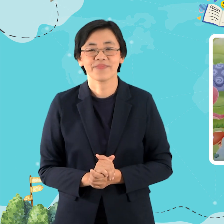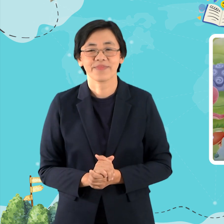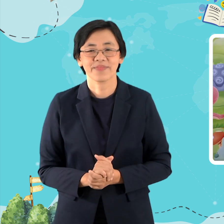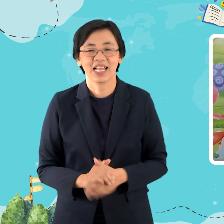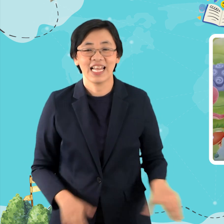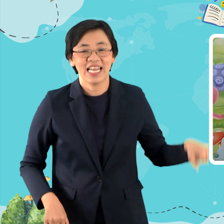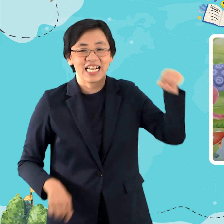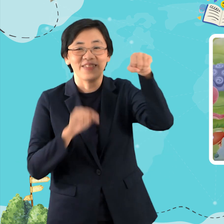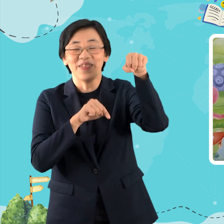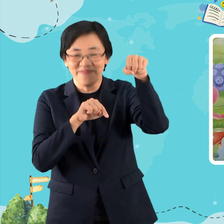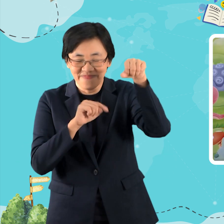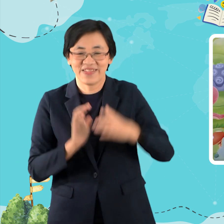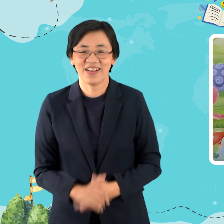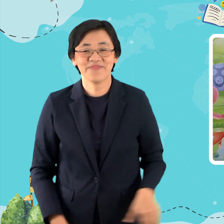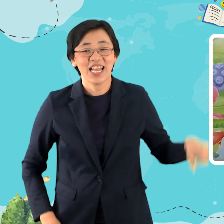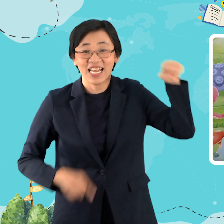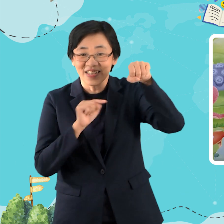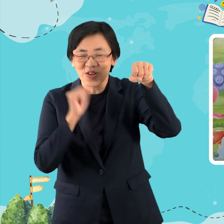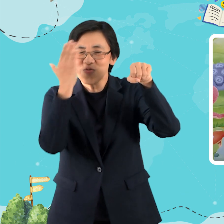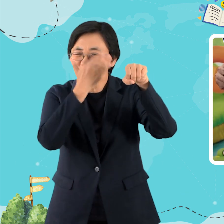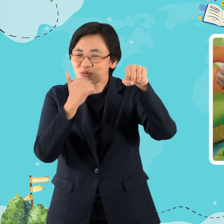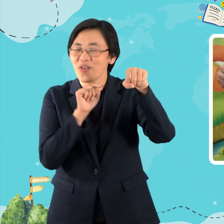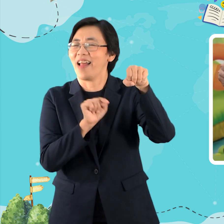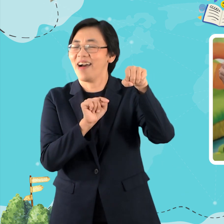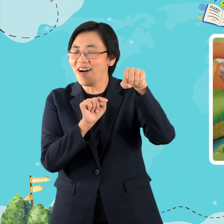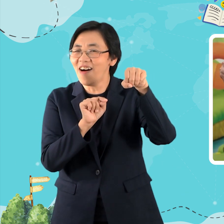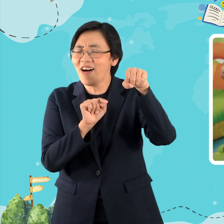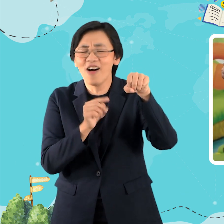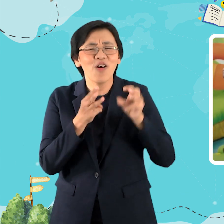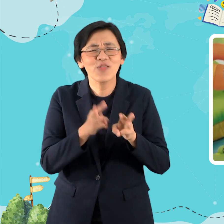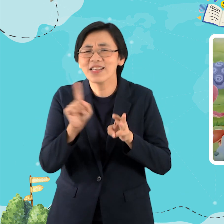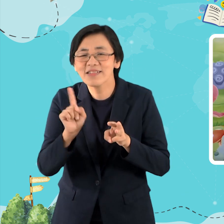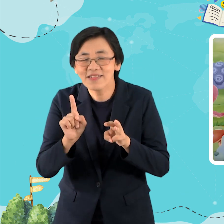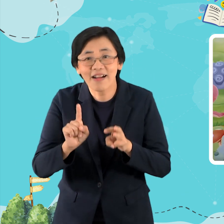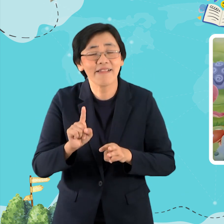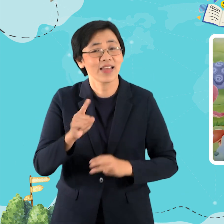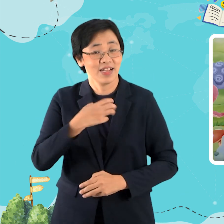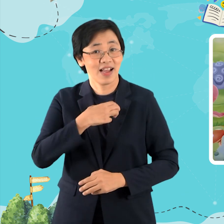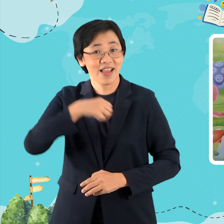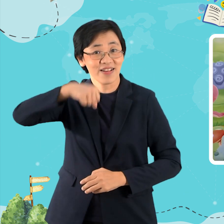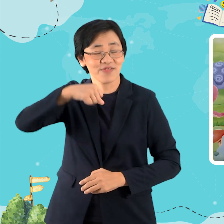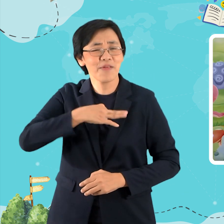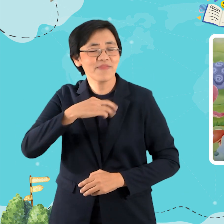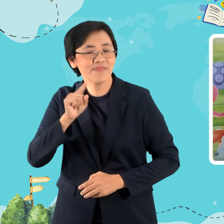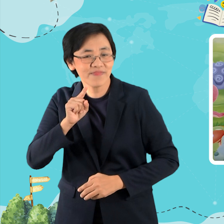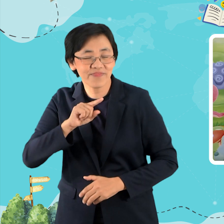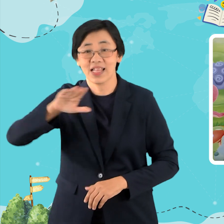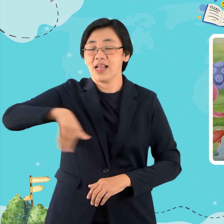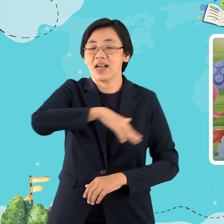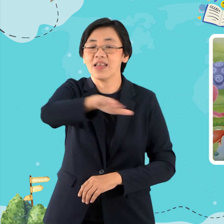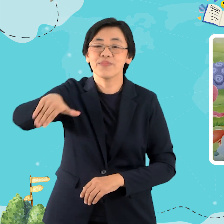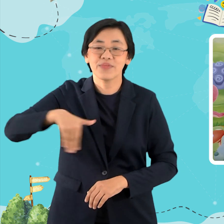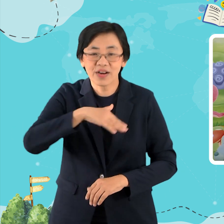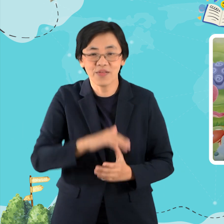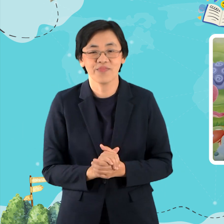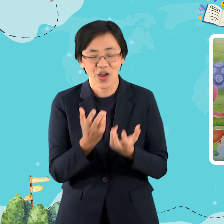วก็เป็นกระเป๋าใบนี้นี่เองสวยงามมากเลยนะครับกติการ่วมสนุกง่ายๆมากนะครับน้องๆนั่นก็คือให้น้องๆนะ